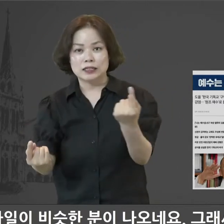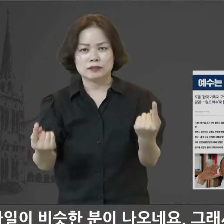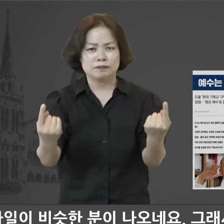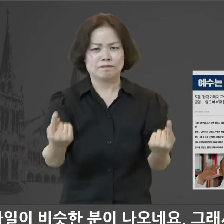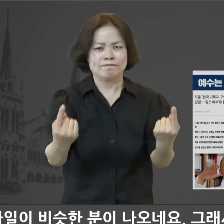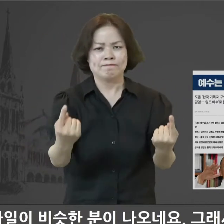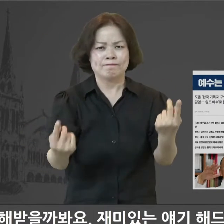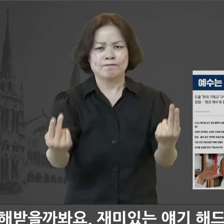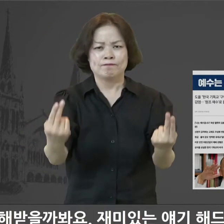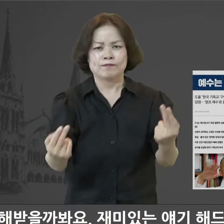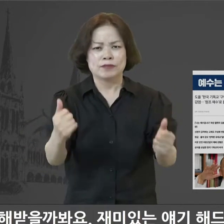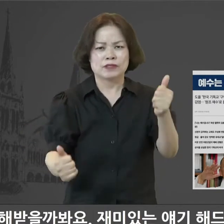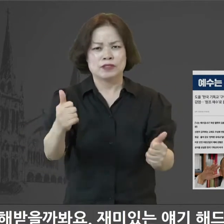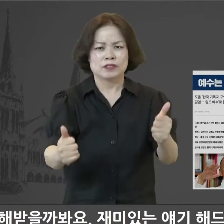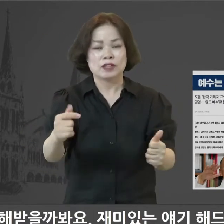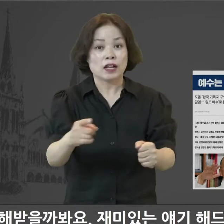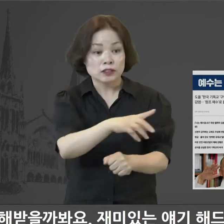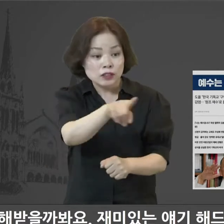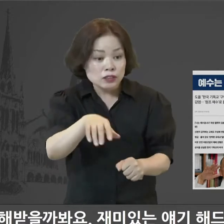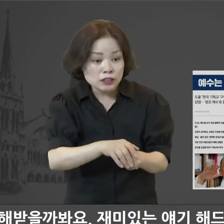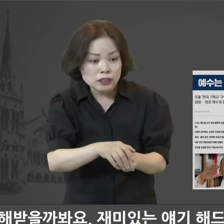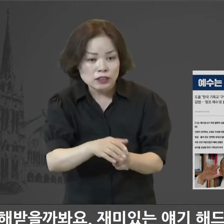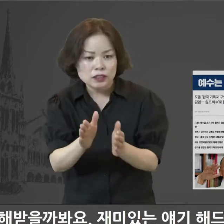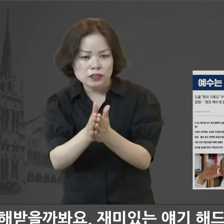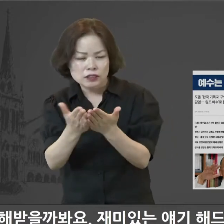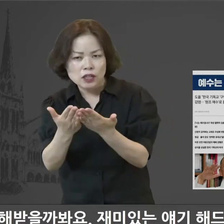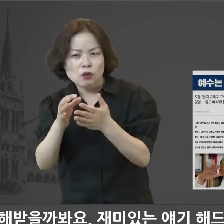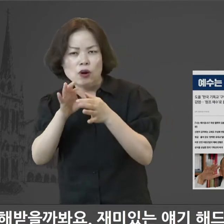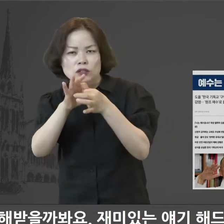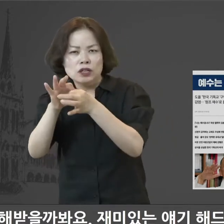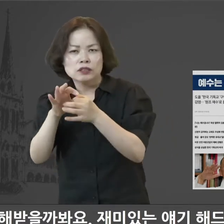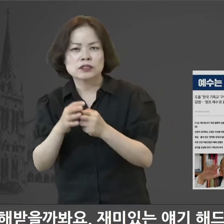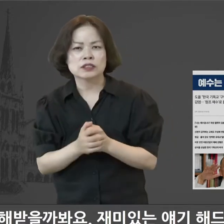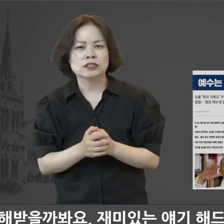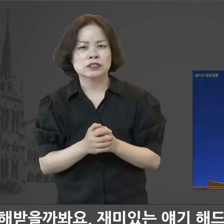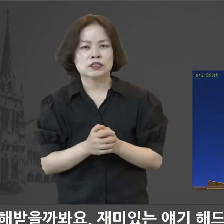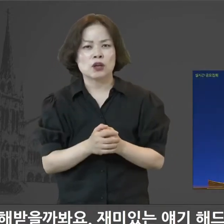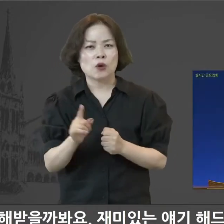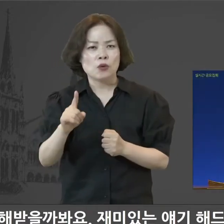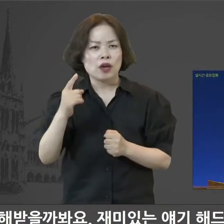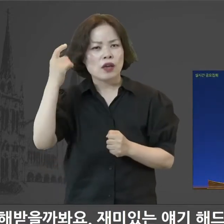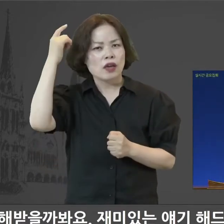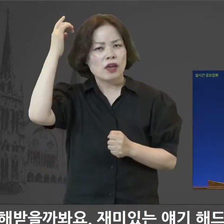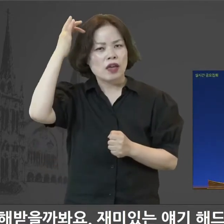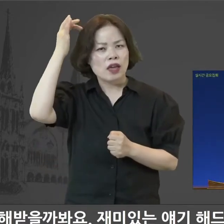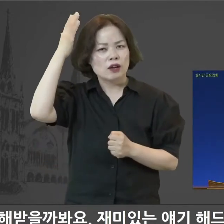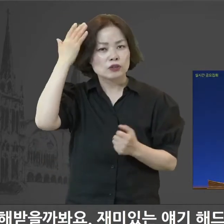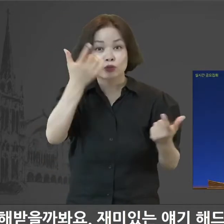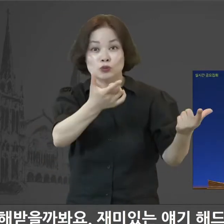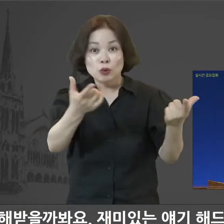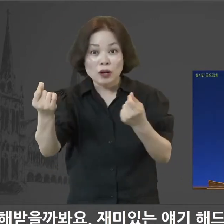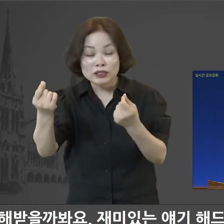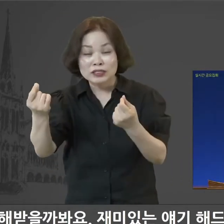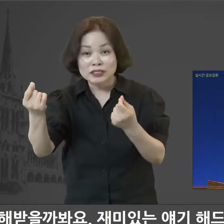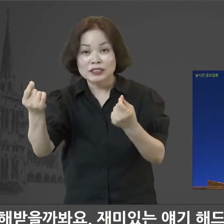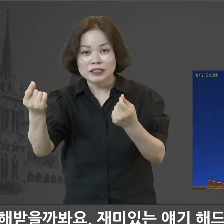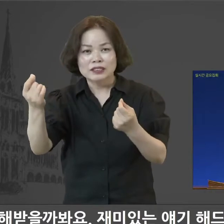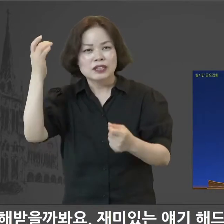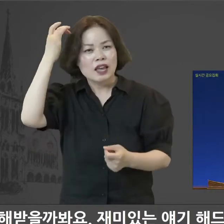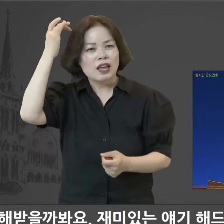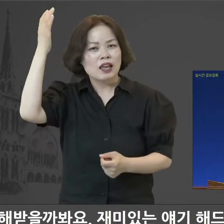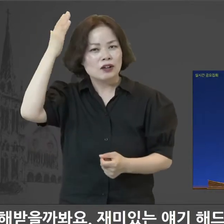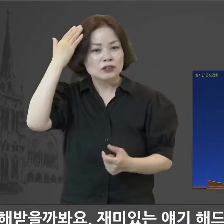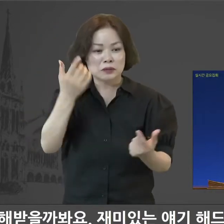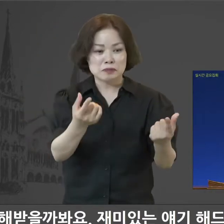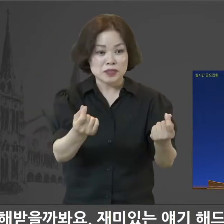적이 있어요. 그럴 때 그 서점 관계자분께서 근데 그 분야는 왜 헤어스타일이 항상 동일합니까? 이래서 제가 막